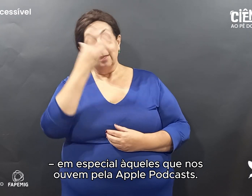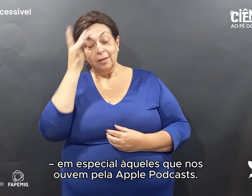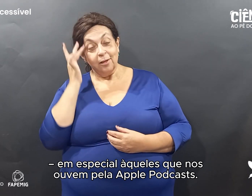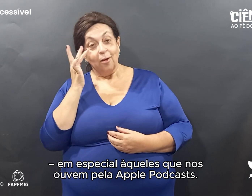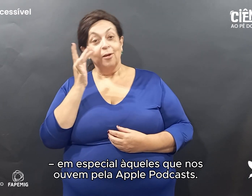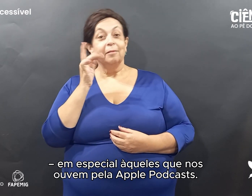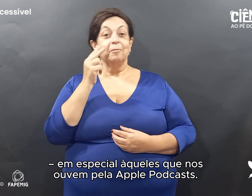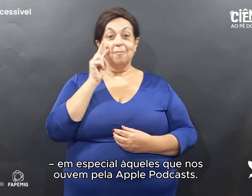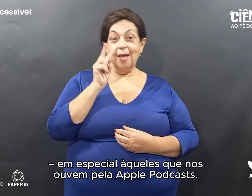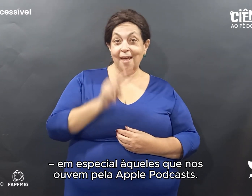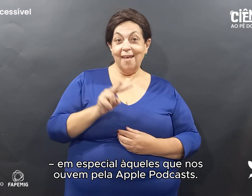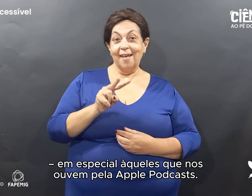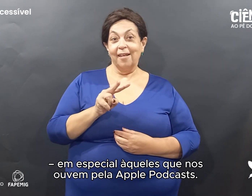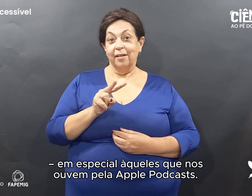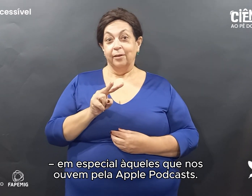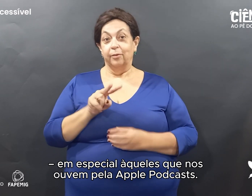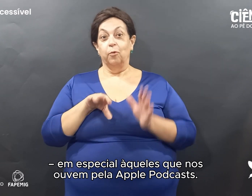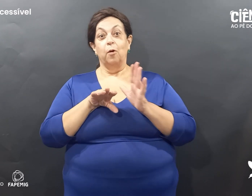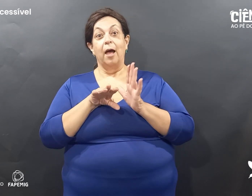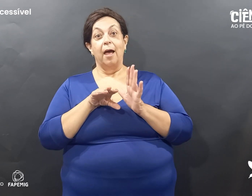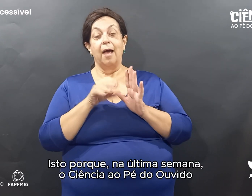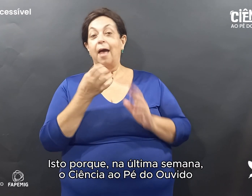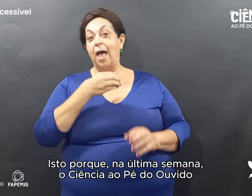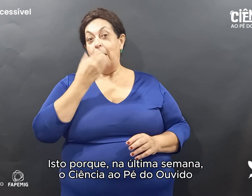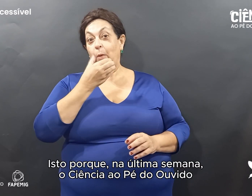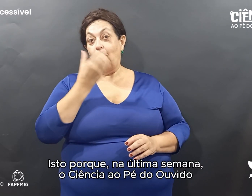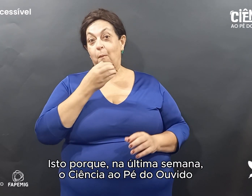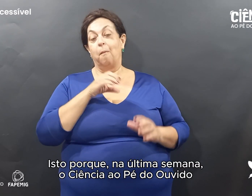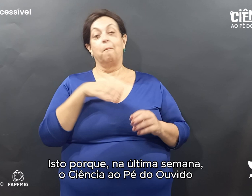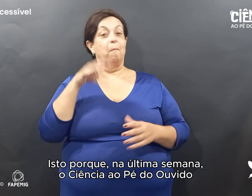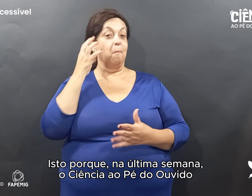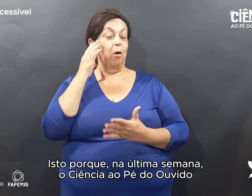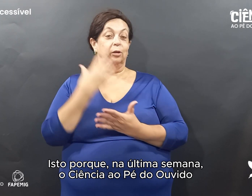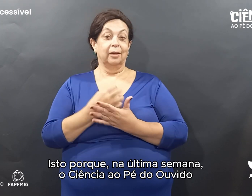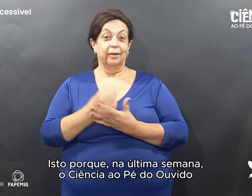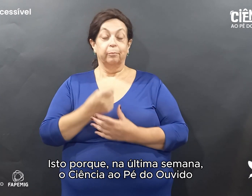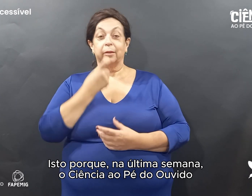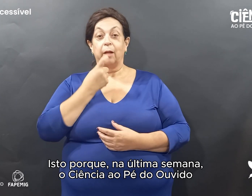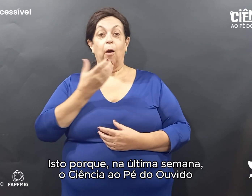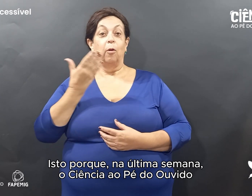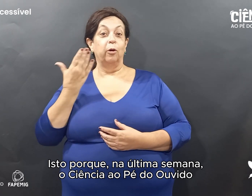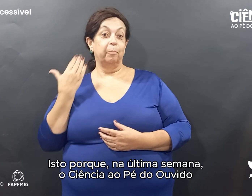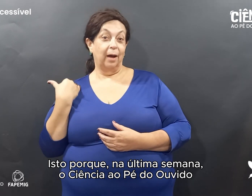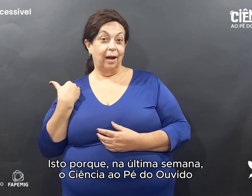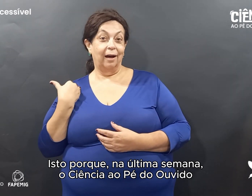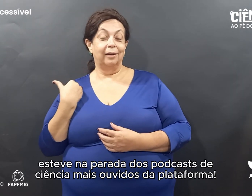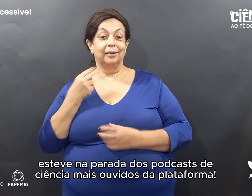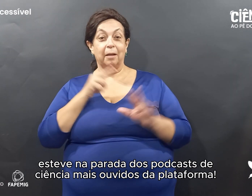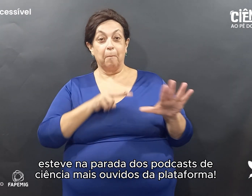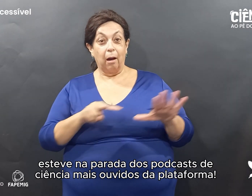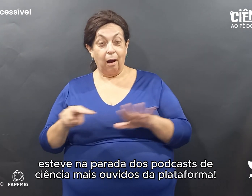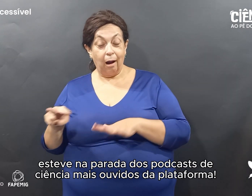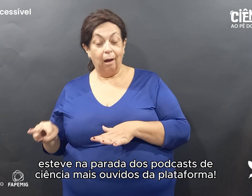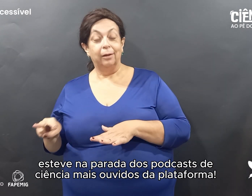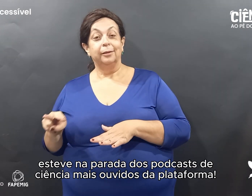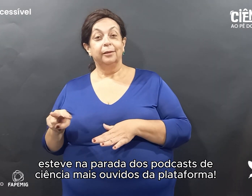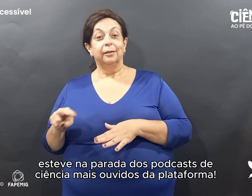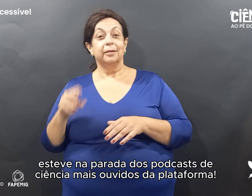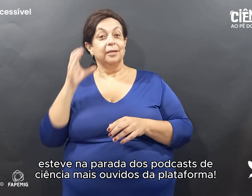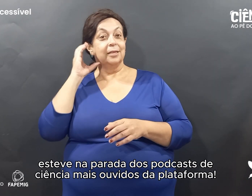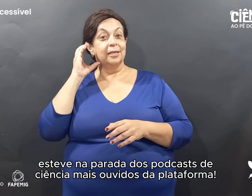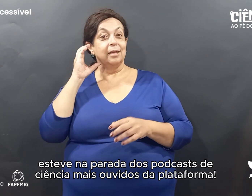aqueles que nos ouvem pela Apple Podcasts. Isso porque na última semana, o Ciência ao Pé do Ouvido esteve na parada